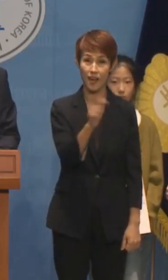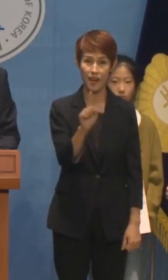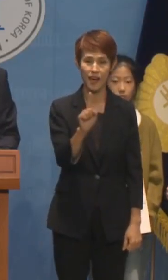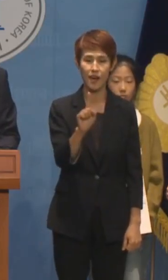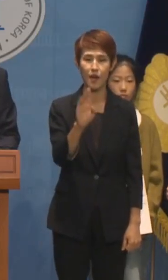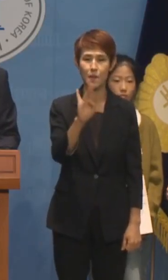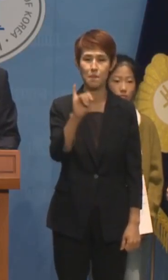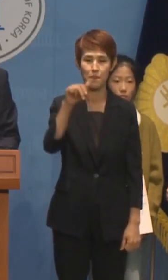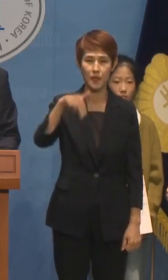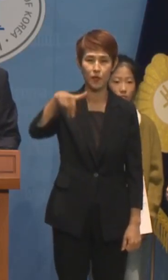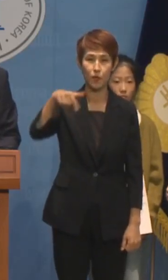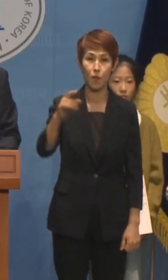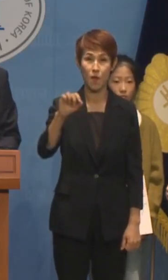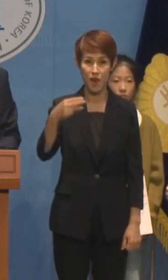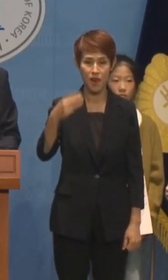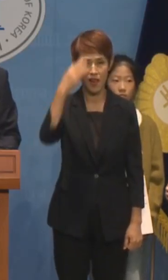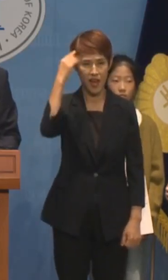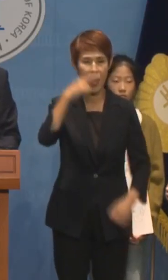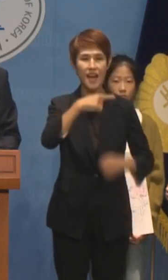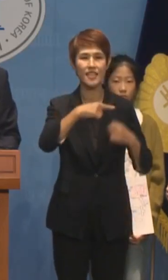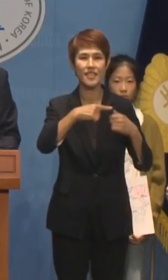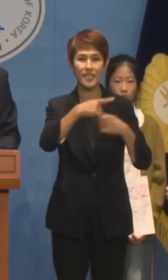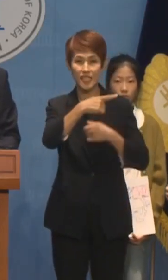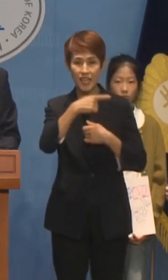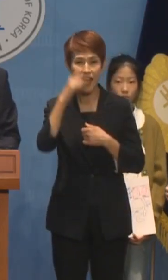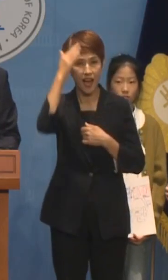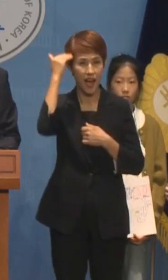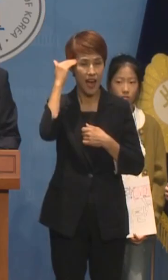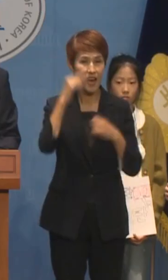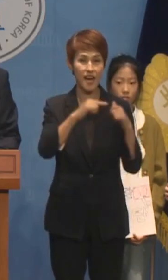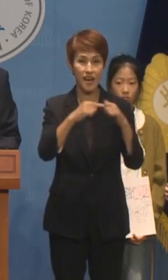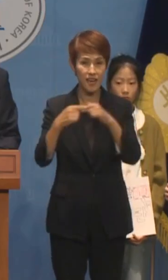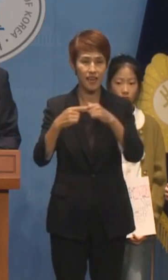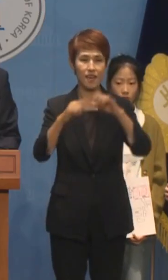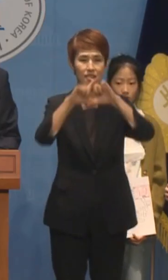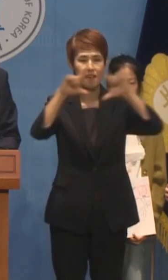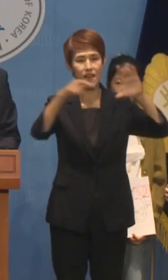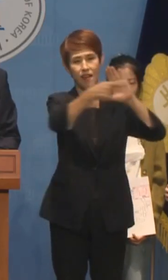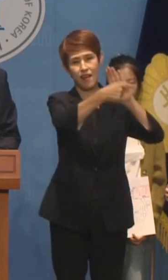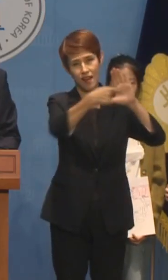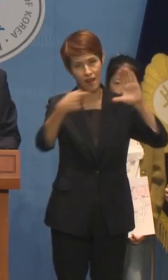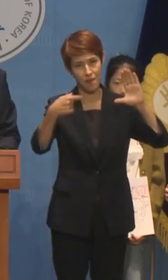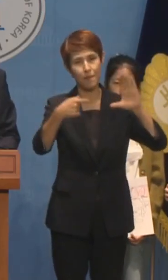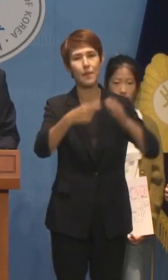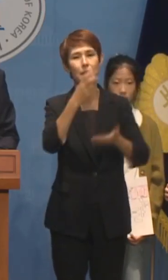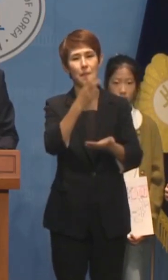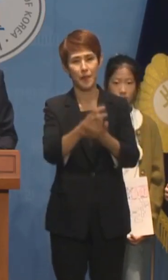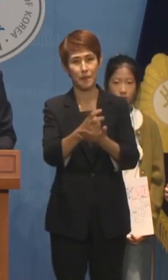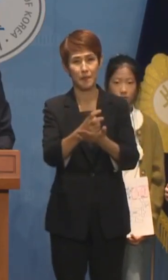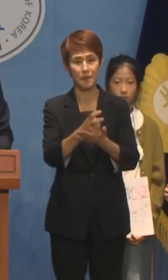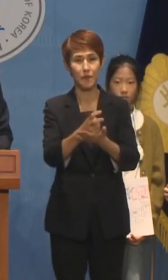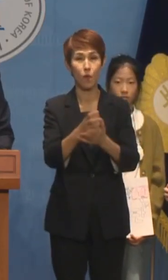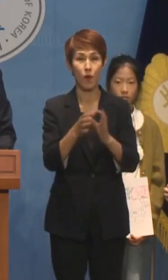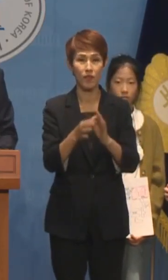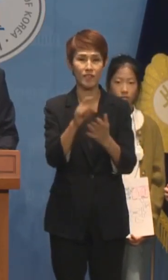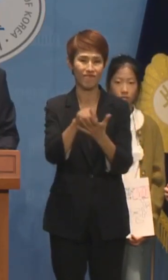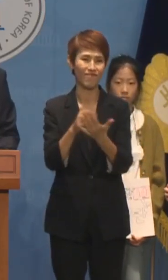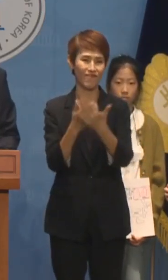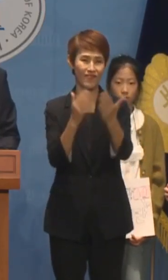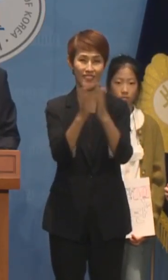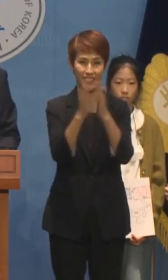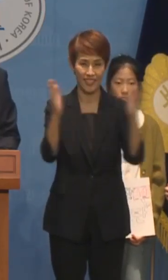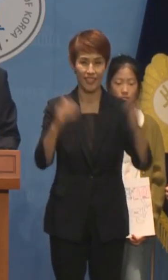한글 간판법 5개 광고물법 개정법률안 국회 제출 기자회견을 시작하도록 하겠습니다.